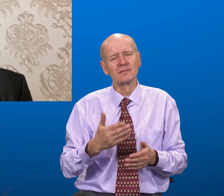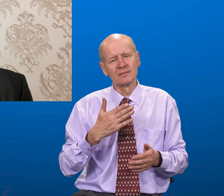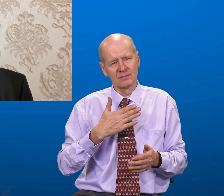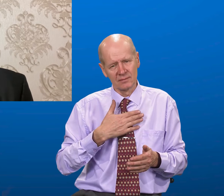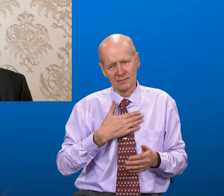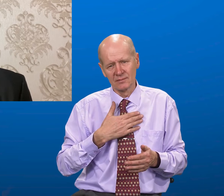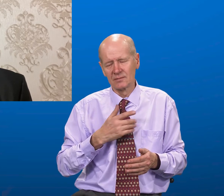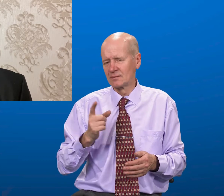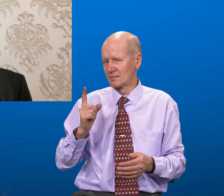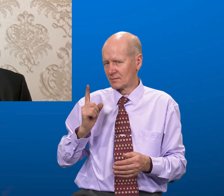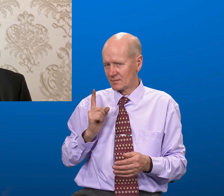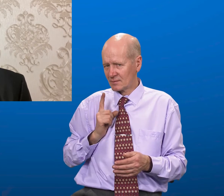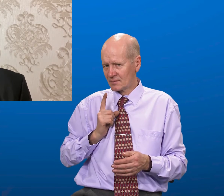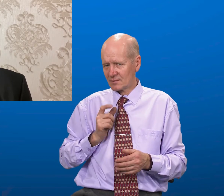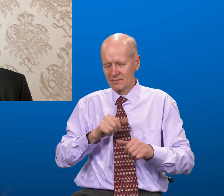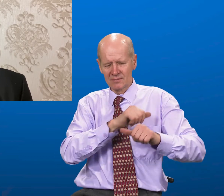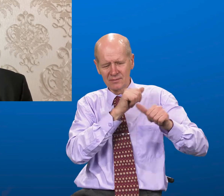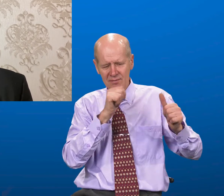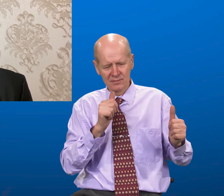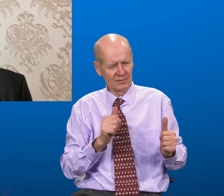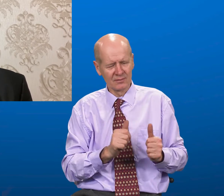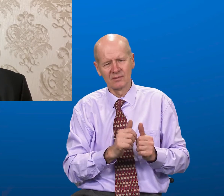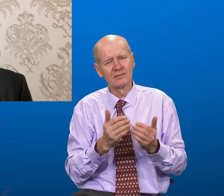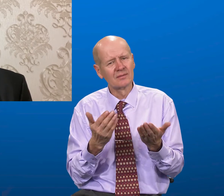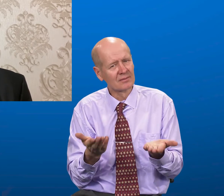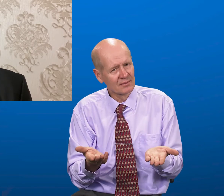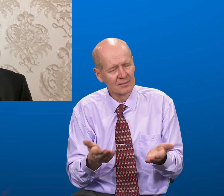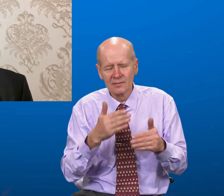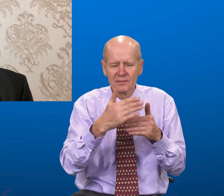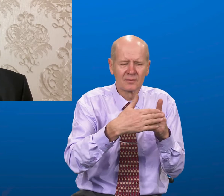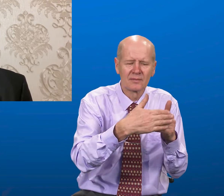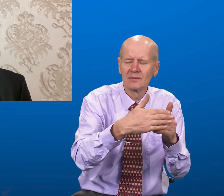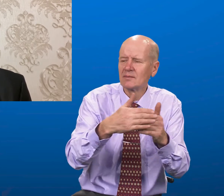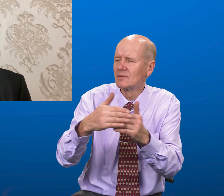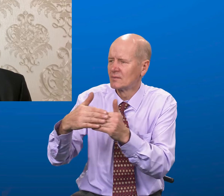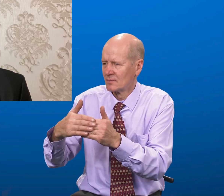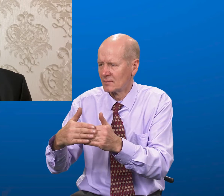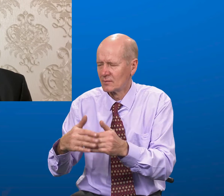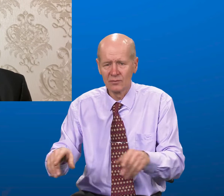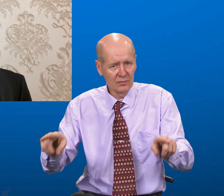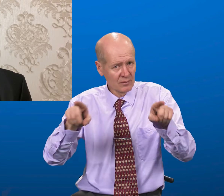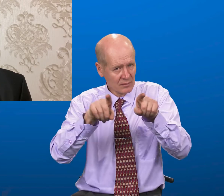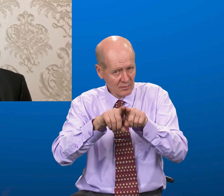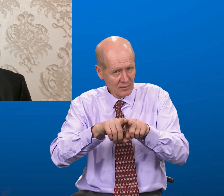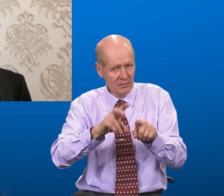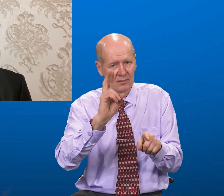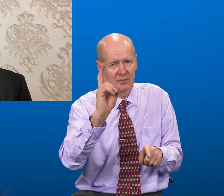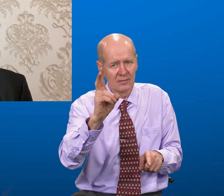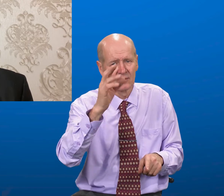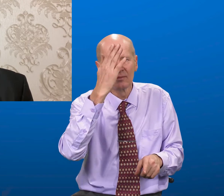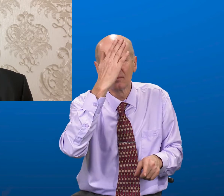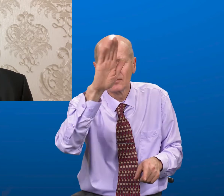от нас ожидает любвеобильного отношения не только к ближним, но и